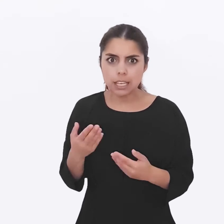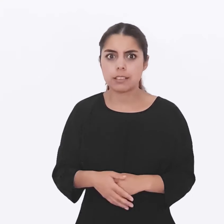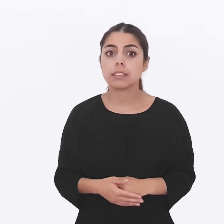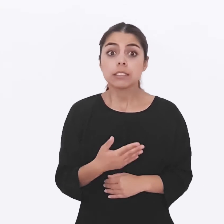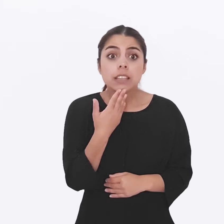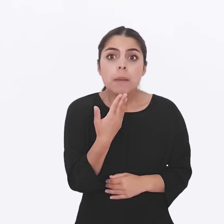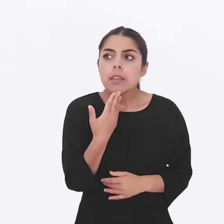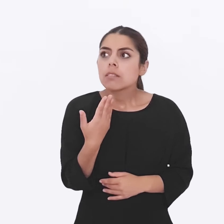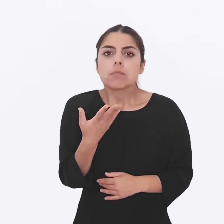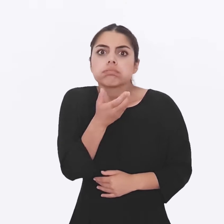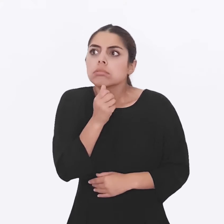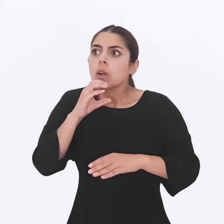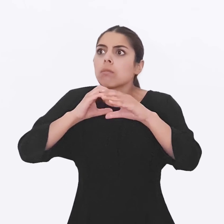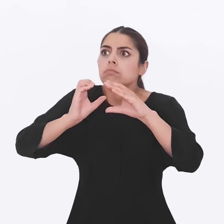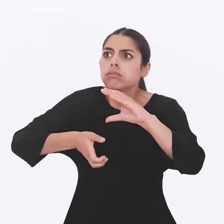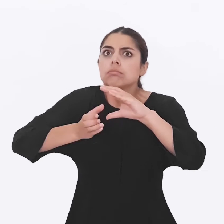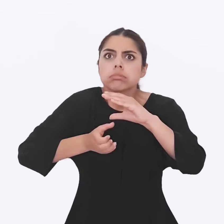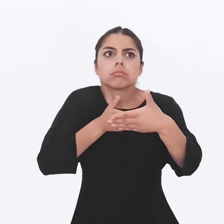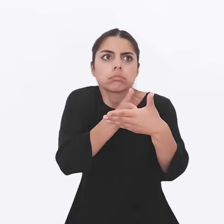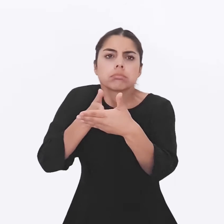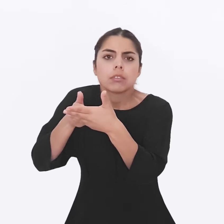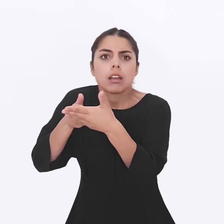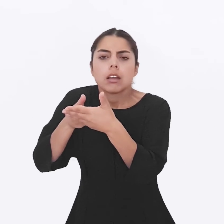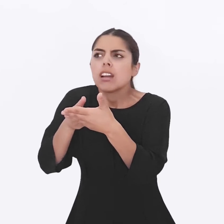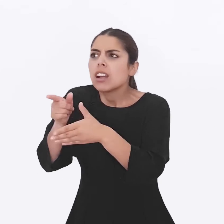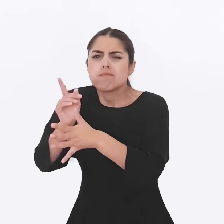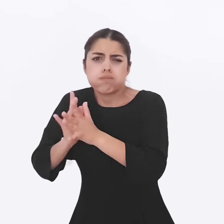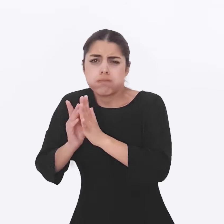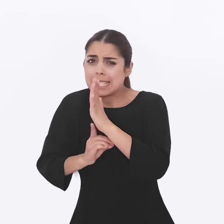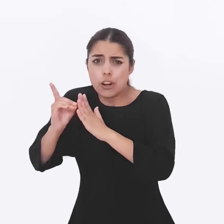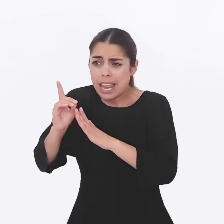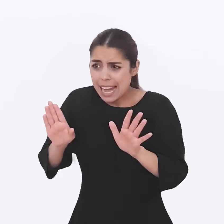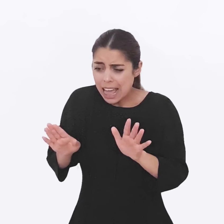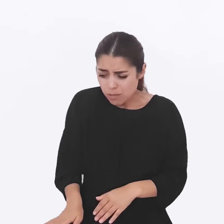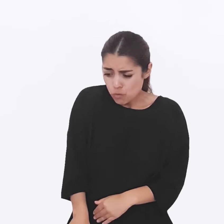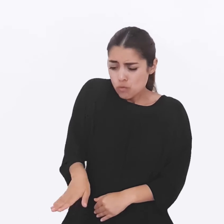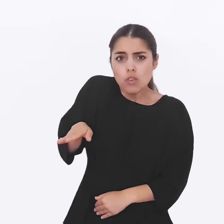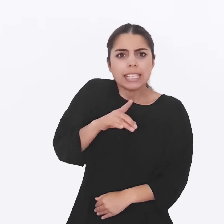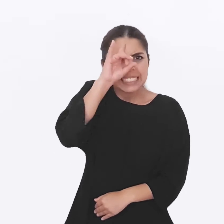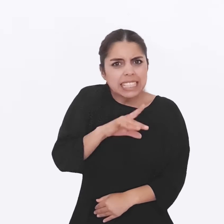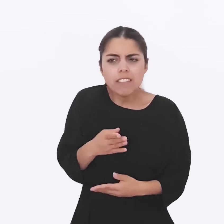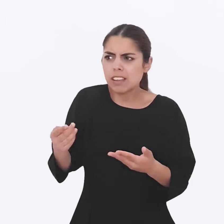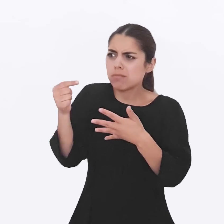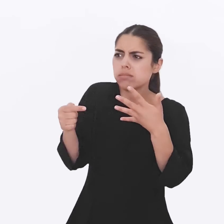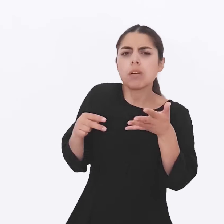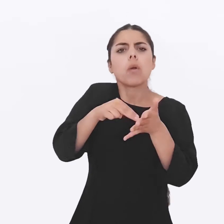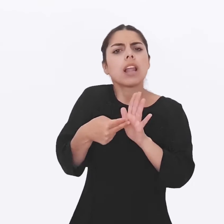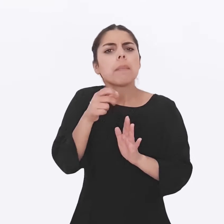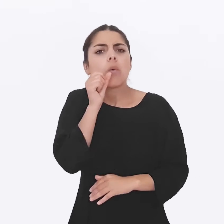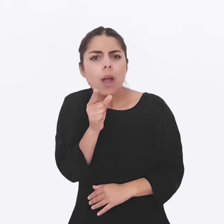que conozca acerca de la repercusión que tiene la falta de comunicación y desarrollo del lenguaje natural a temprana edad, aspectos que se presentan con frecuencia